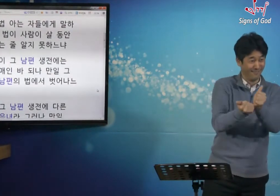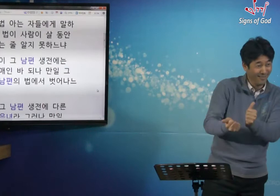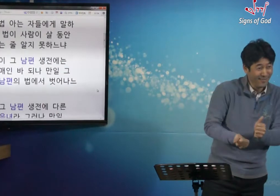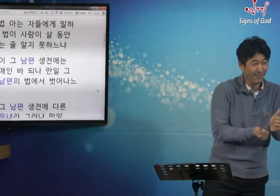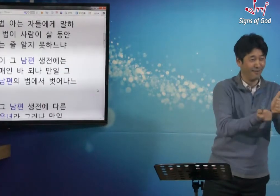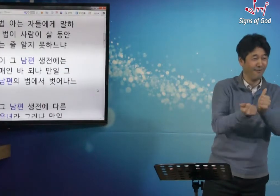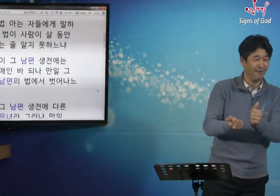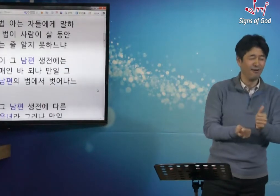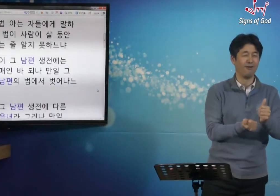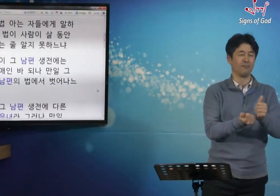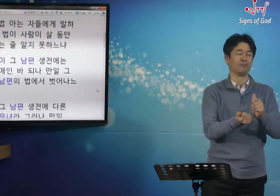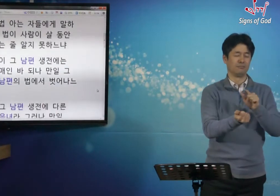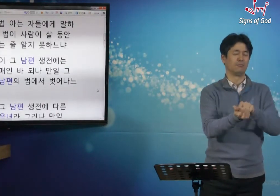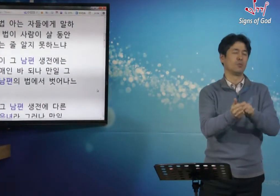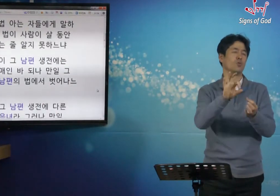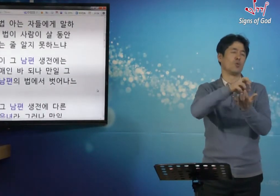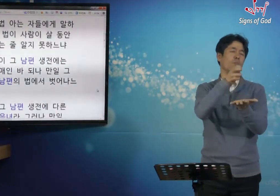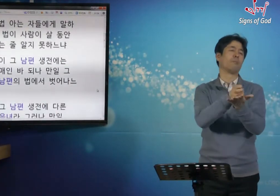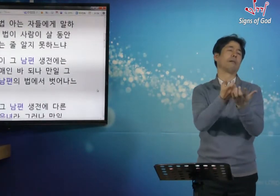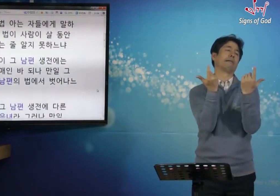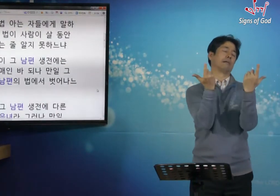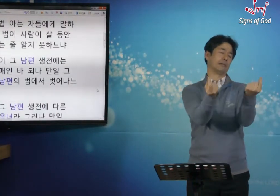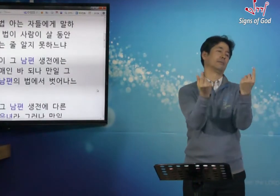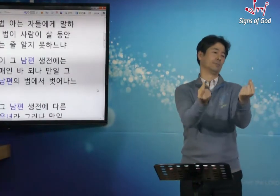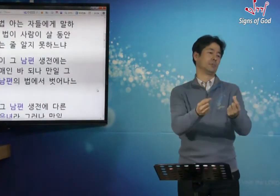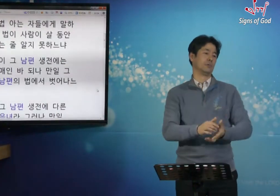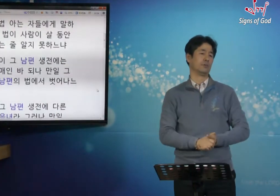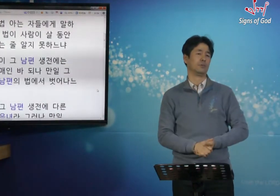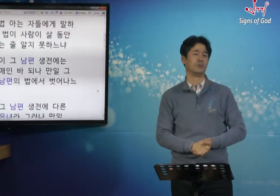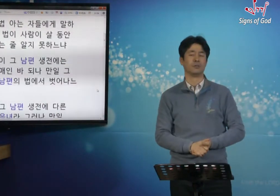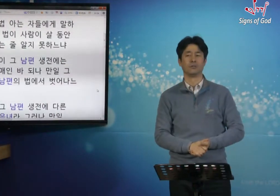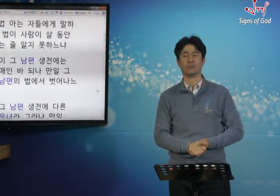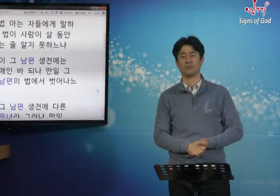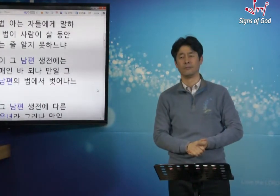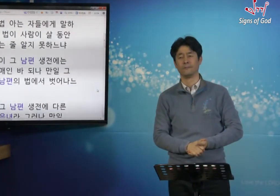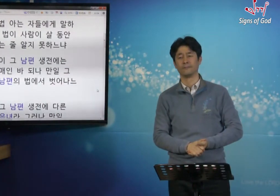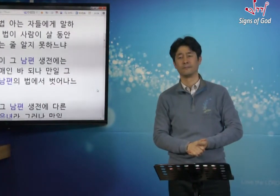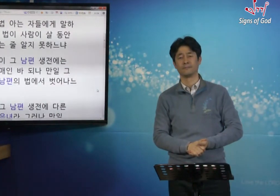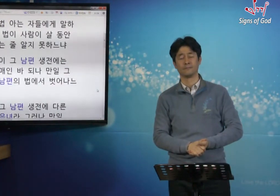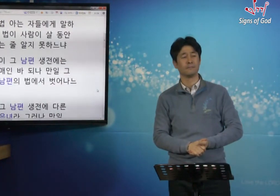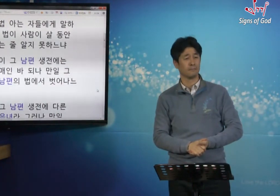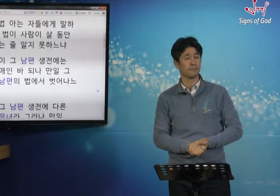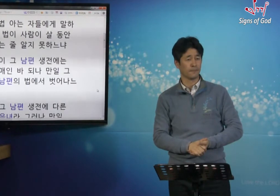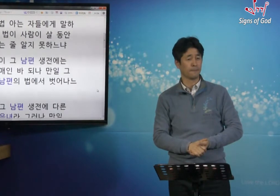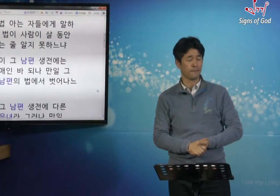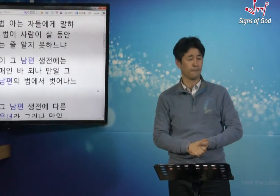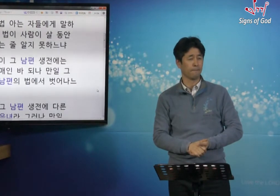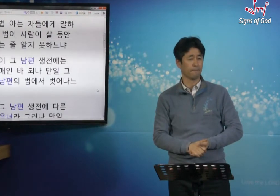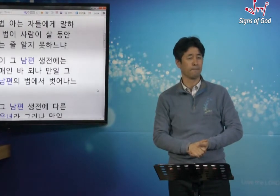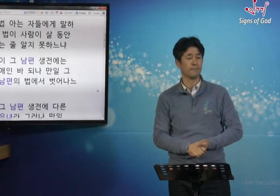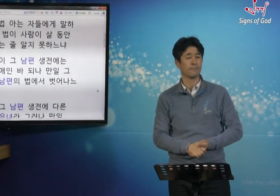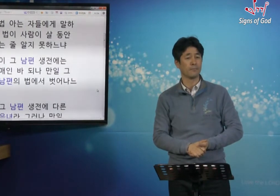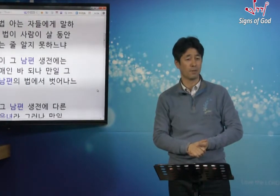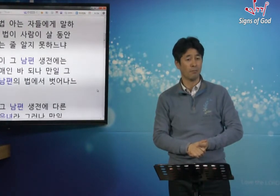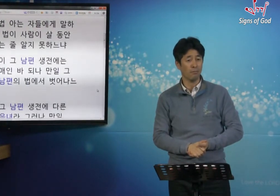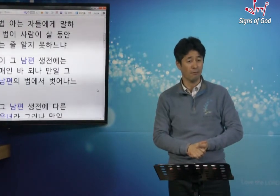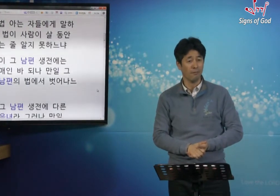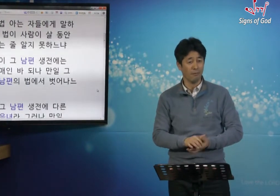따로 떼어놓고 다닐 수 없죠. 그림자가 항상 우리와 함께 지내는데 그것이 마치 율법과